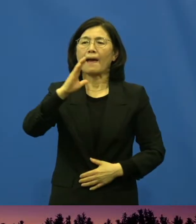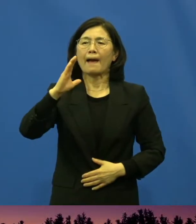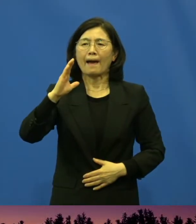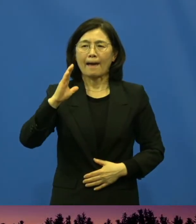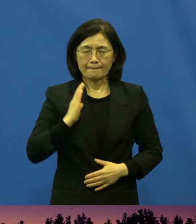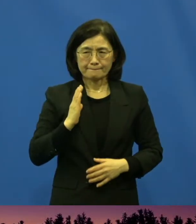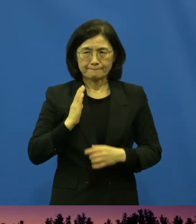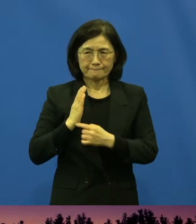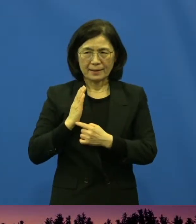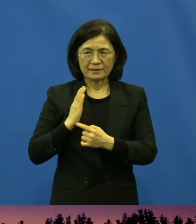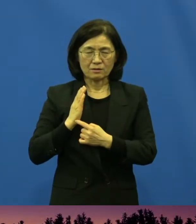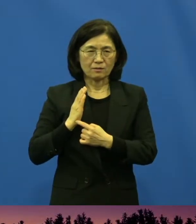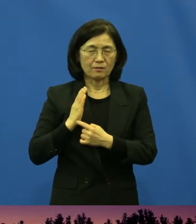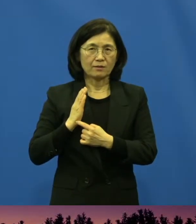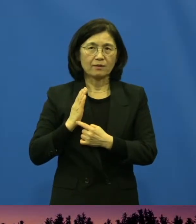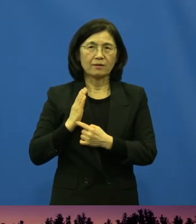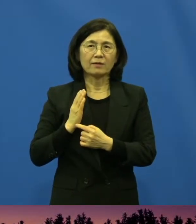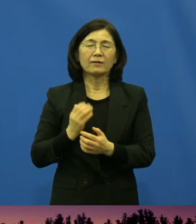노골적인 반항.